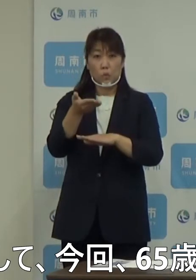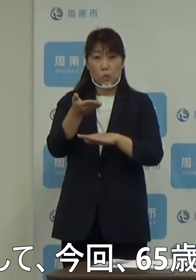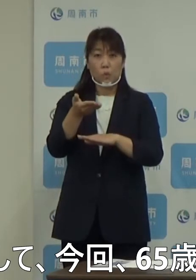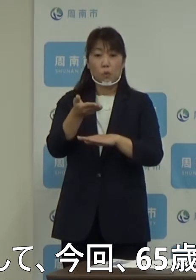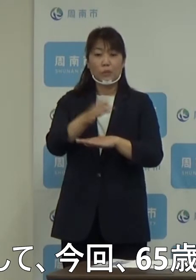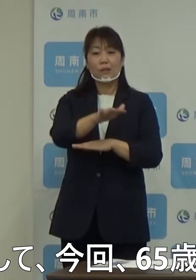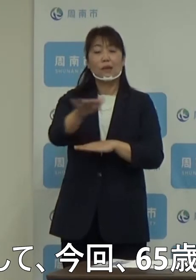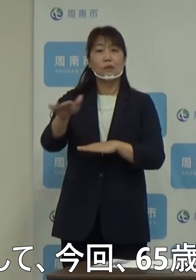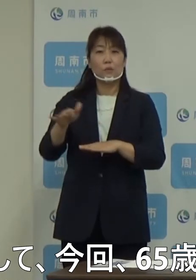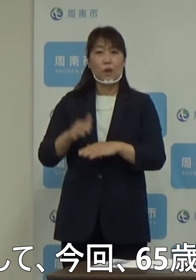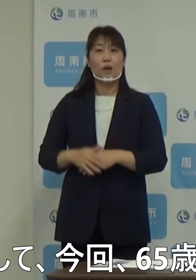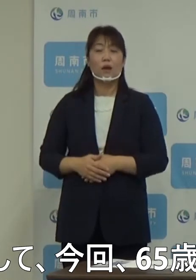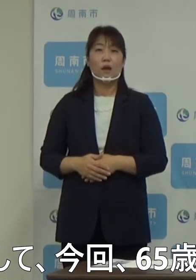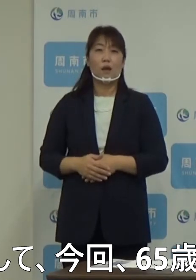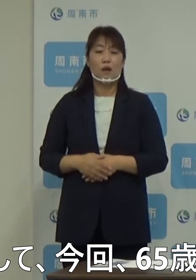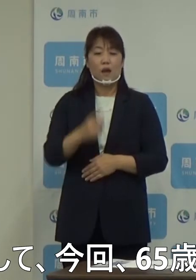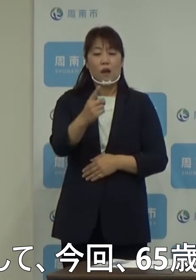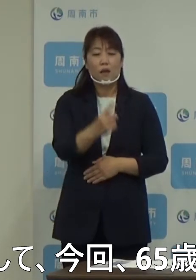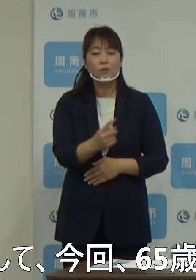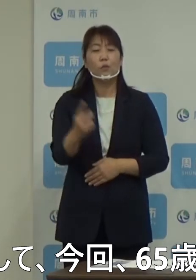方には原則